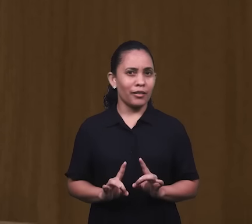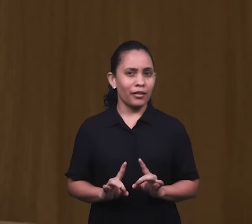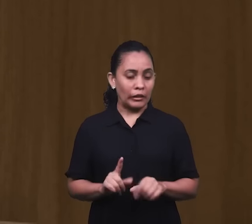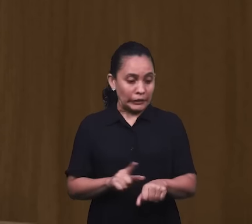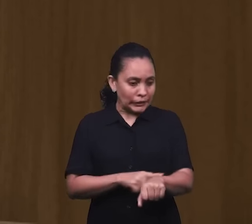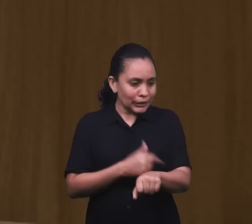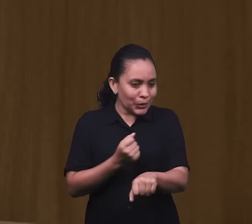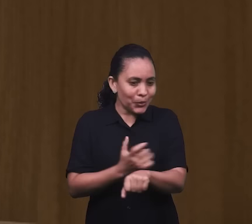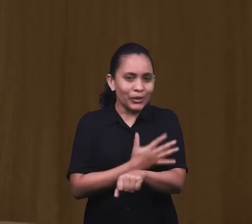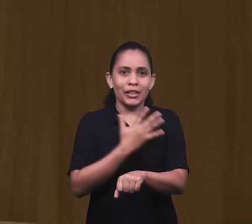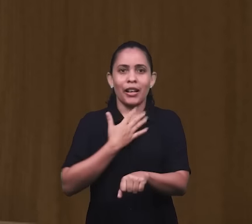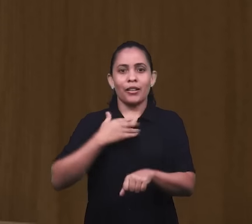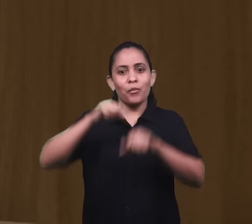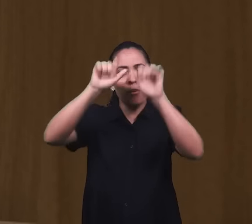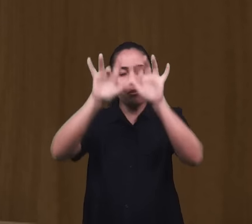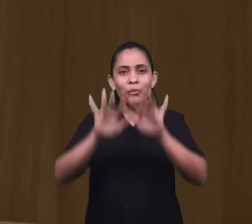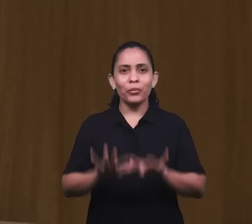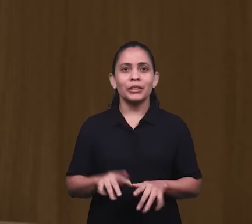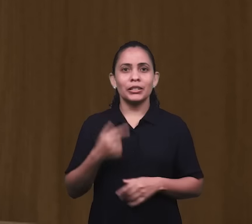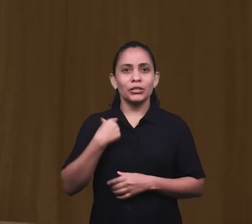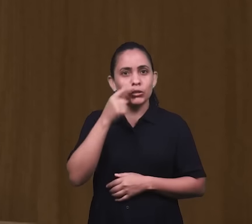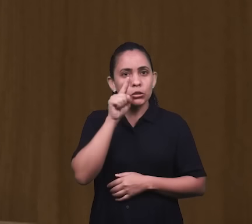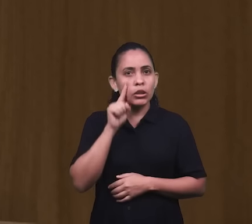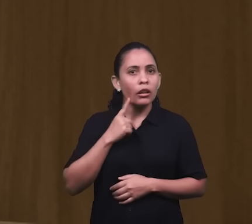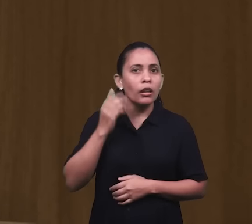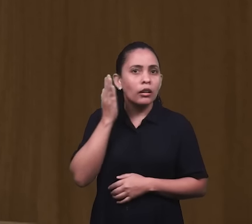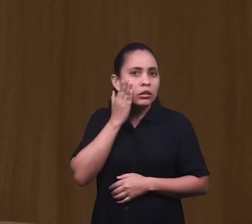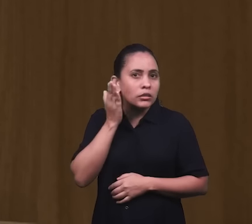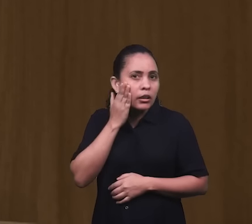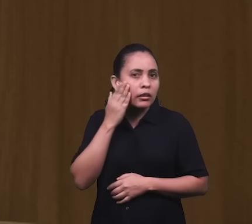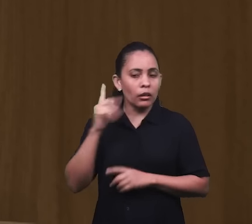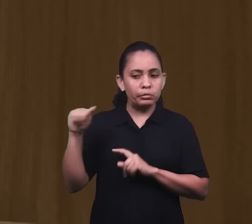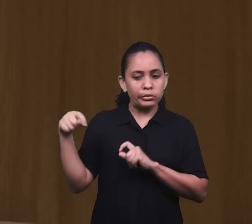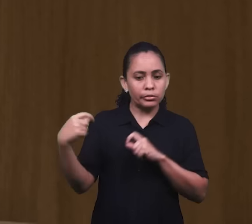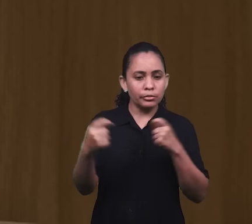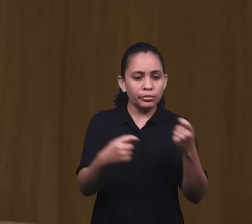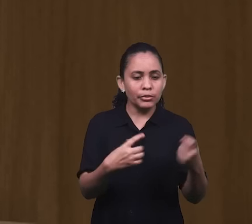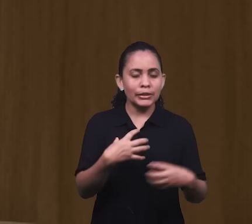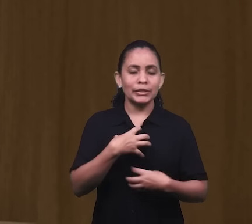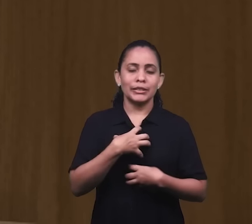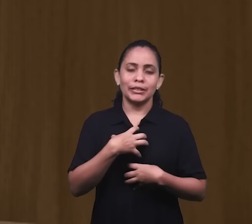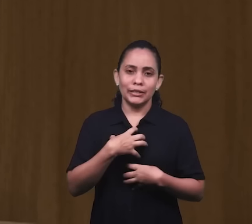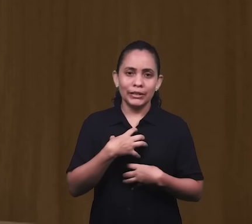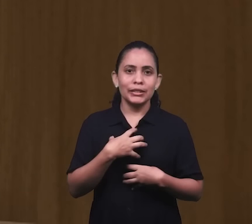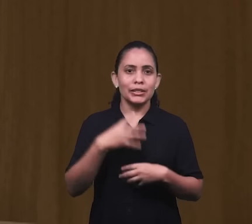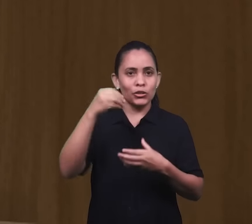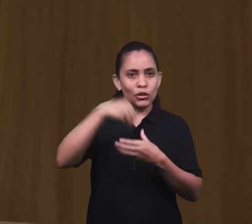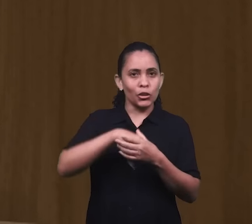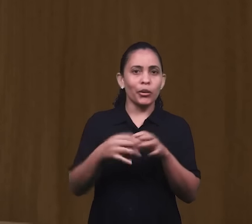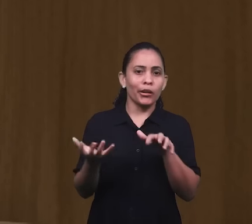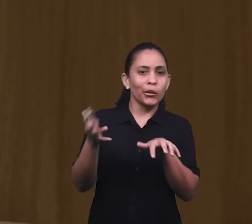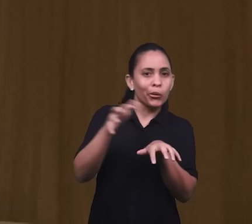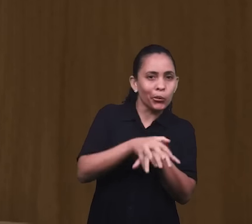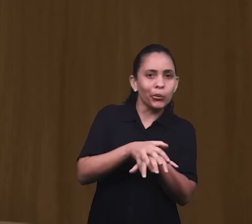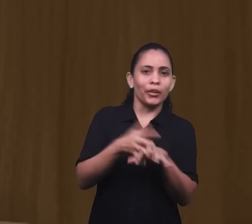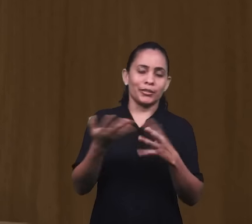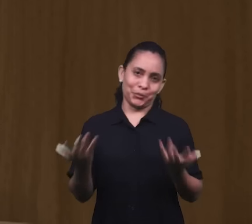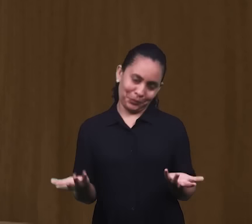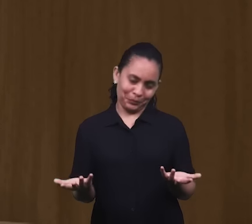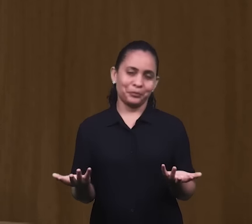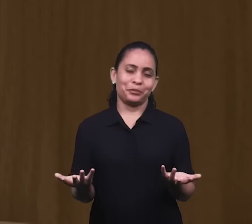arrepiar, ele recebeu uma benção, ele começou a chorar, entendeu assim, a sinalização, se sentiu inserido. Então, isso para nós é uma vitória, é